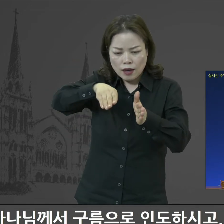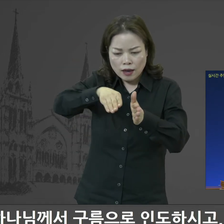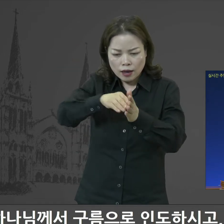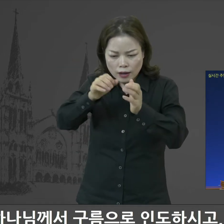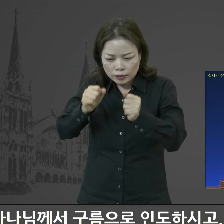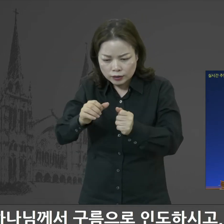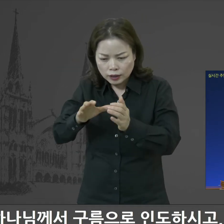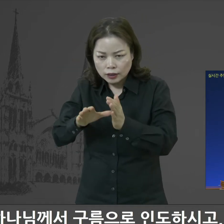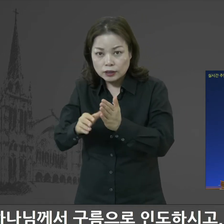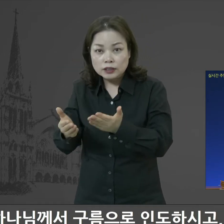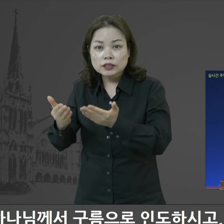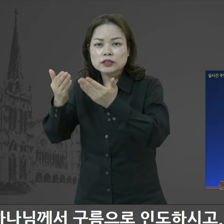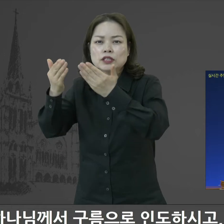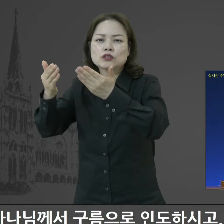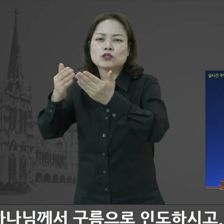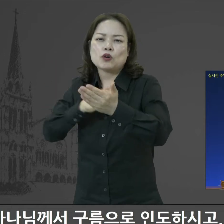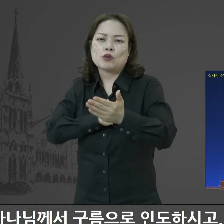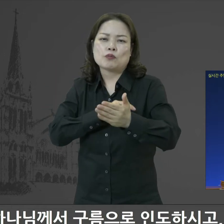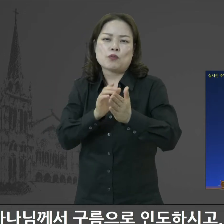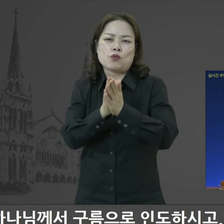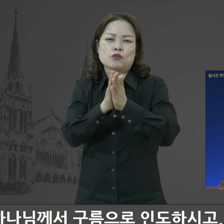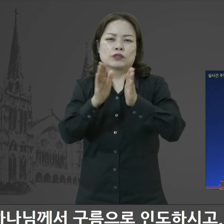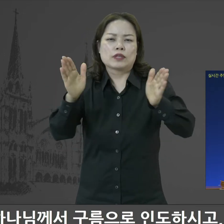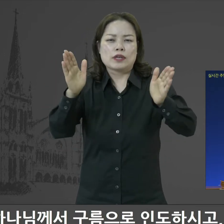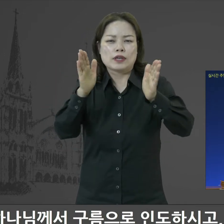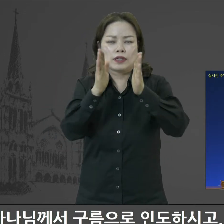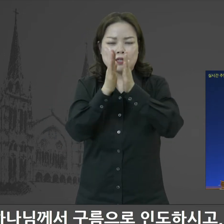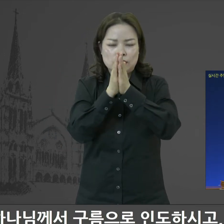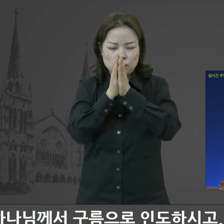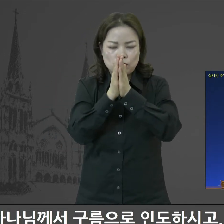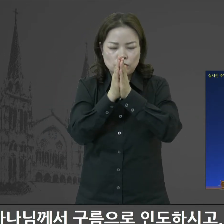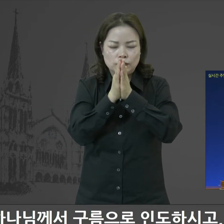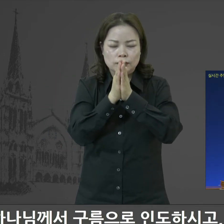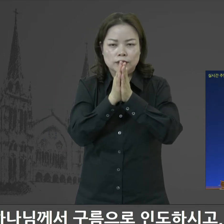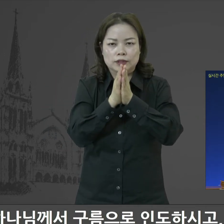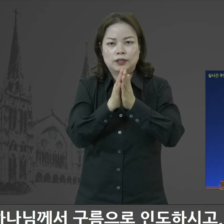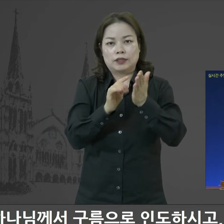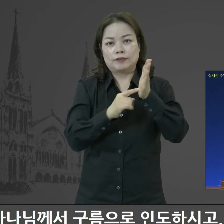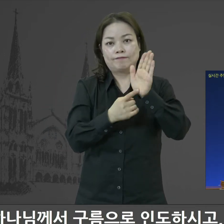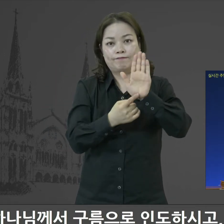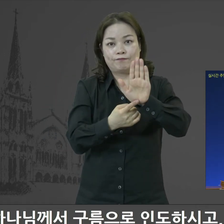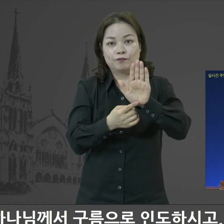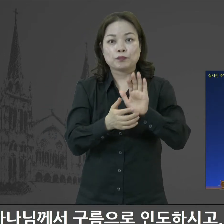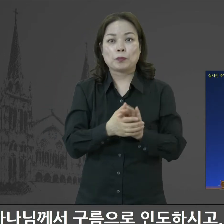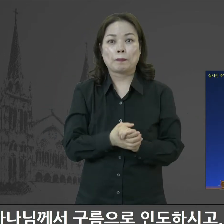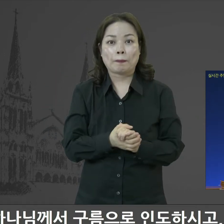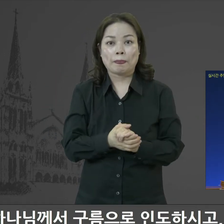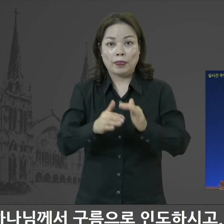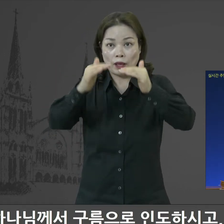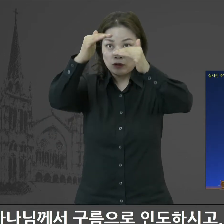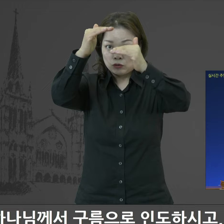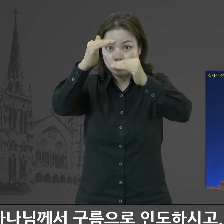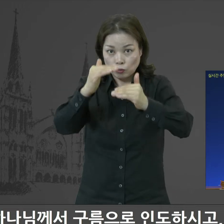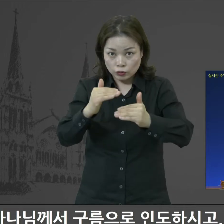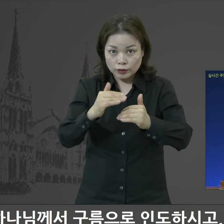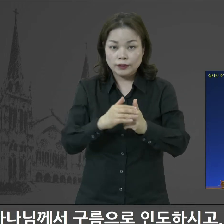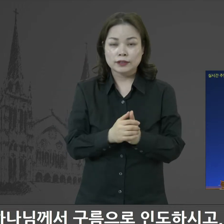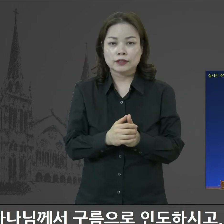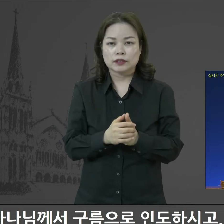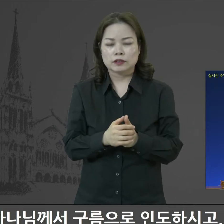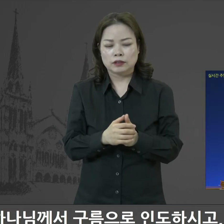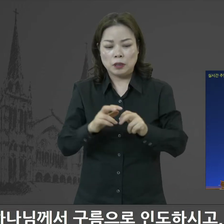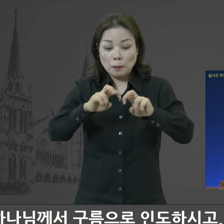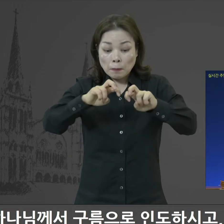앞에서 각각 드렸던 모세의 기도, 이렇게 10장을 구성하고 있는 것을 보게 됩니다. 본문을 좀